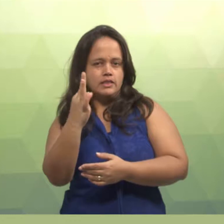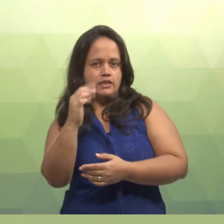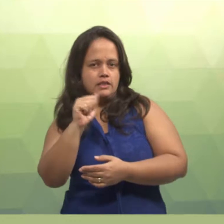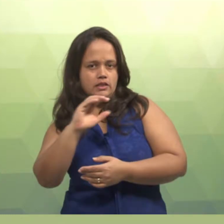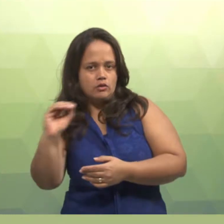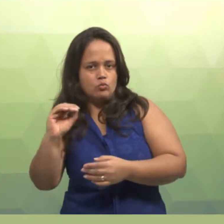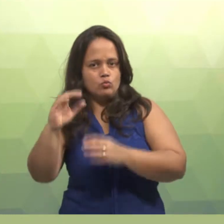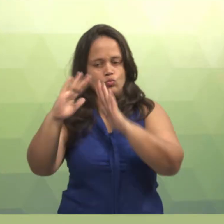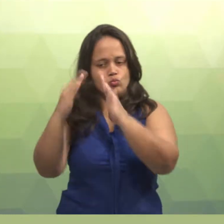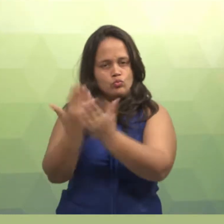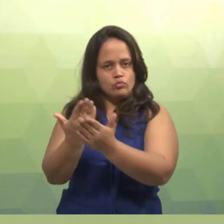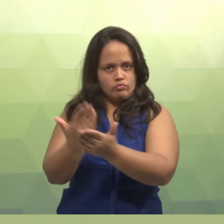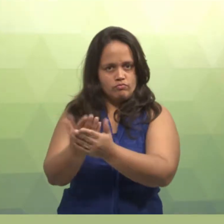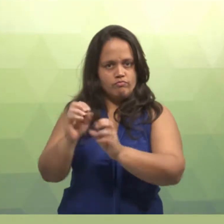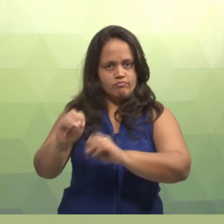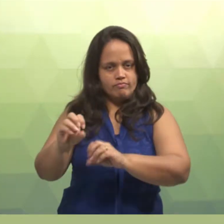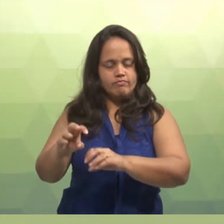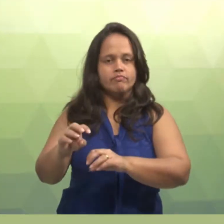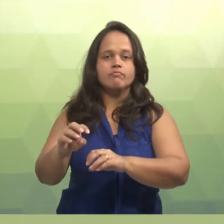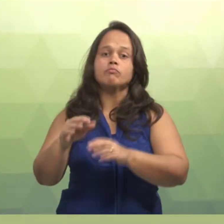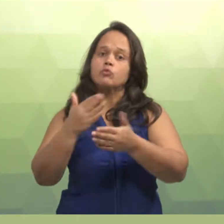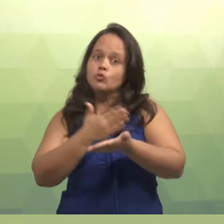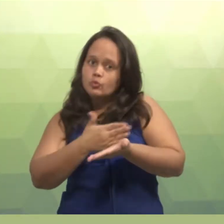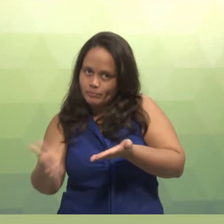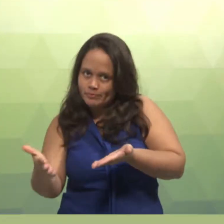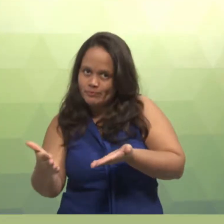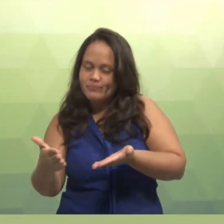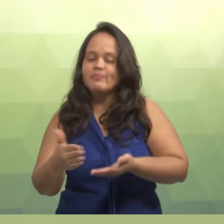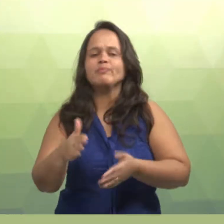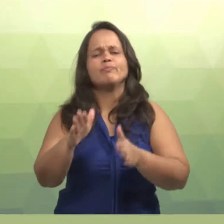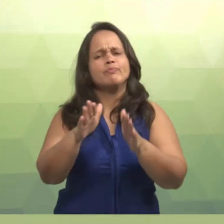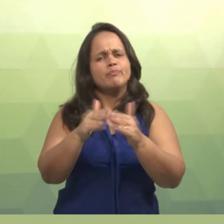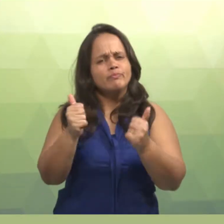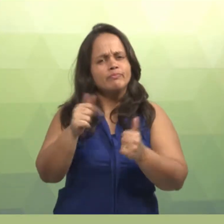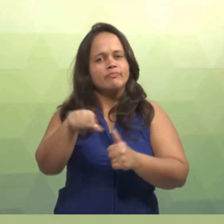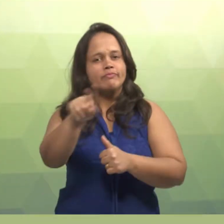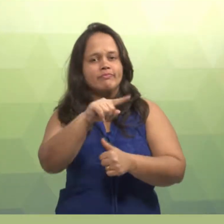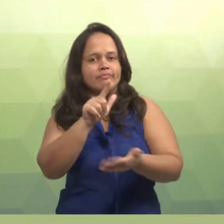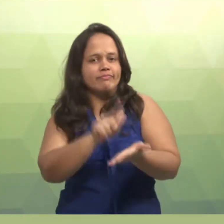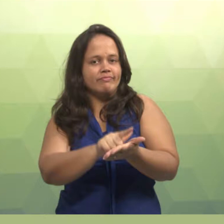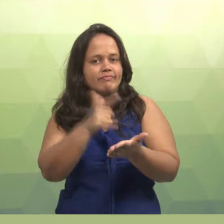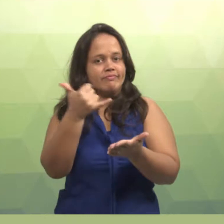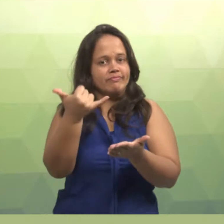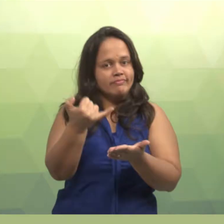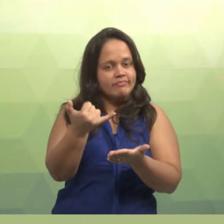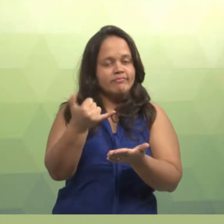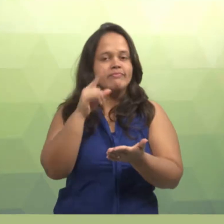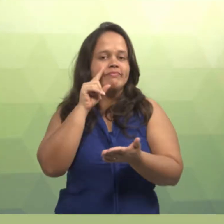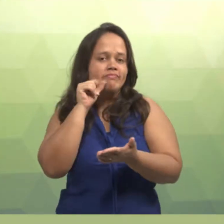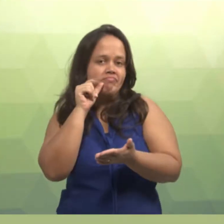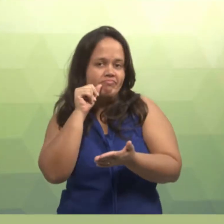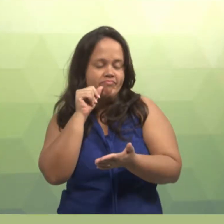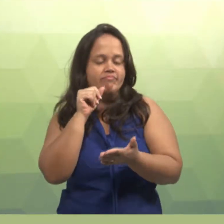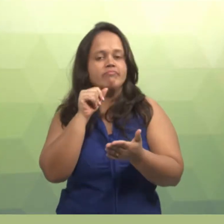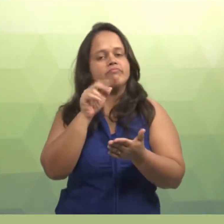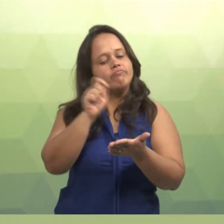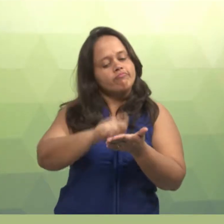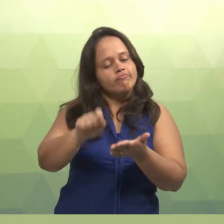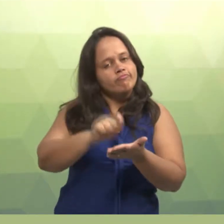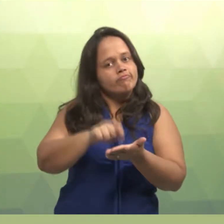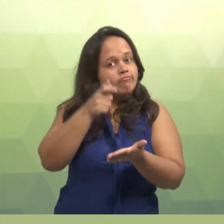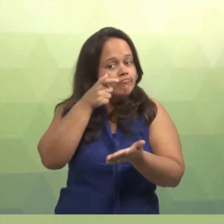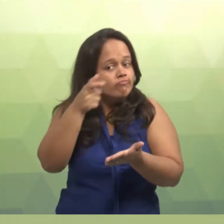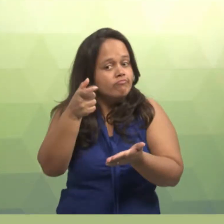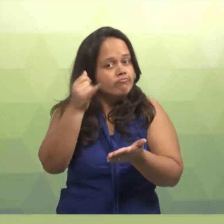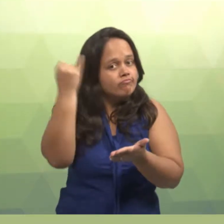vamos começar? Peço a vocês que peguem papel e caneta ou seu lápis e façam as anotações que julgarem importantes,